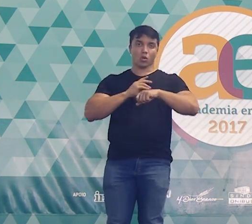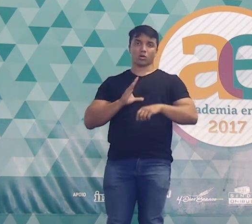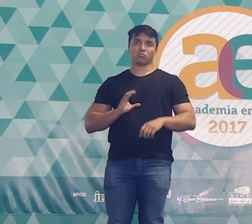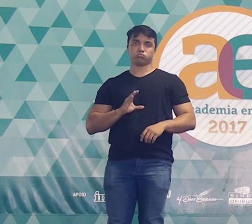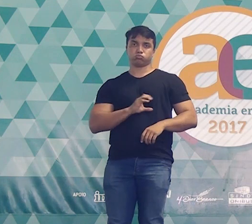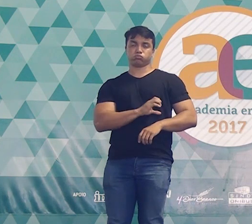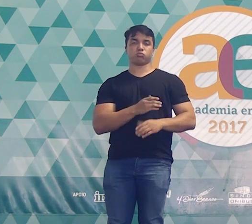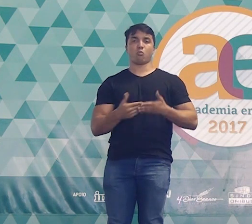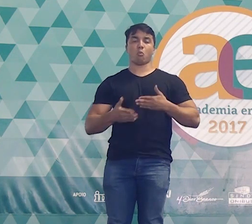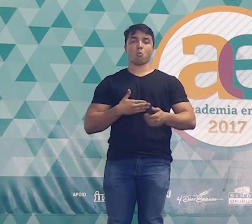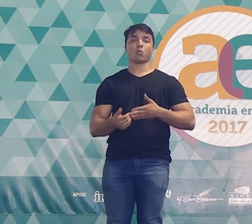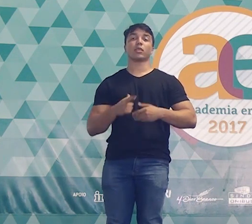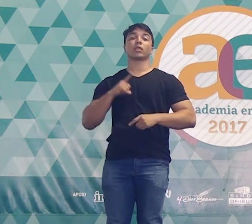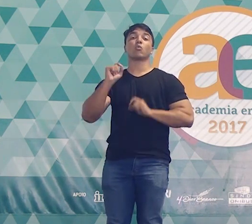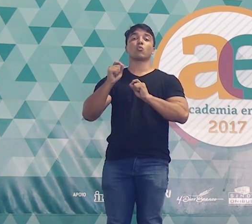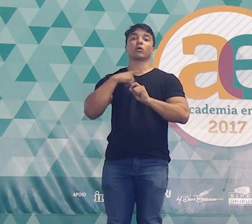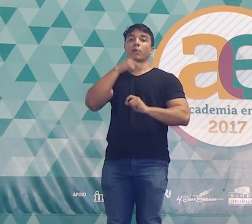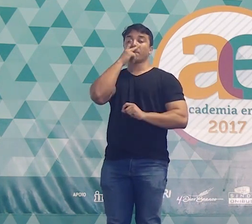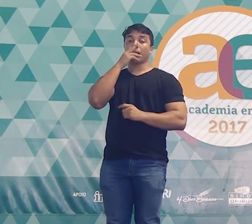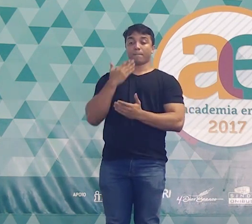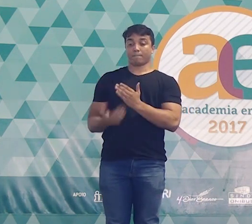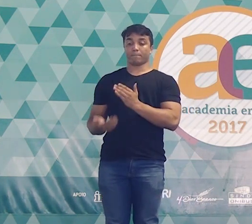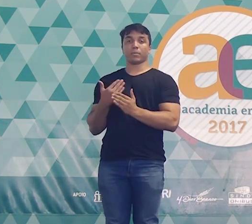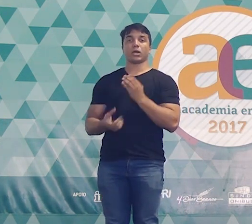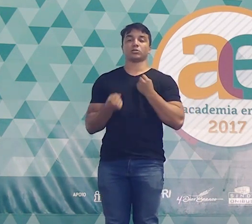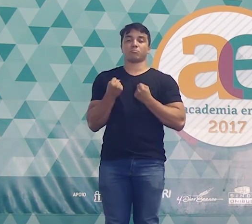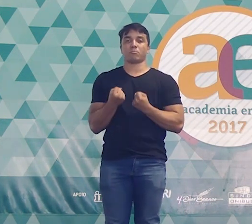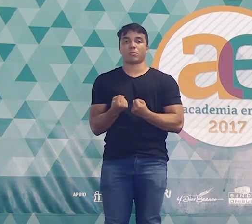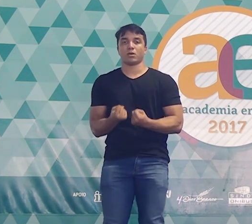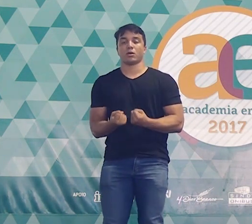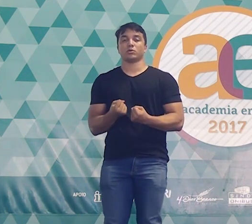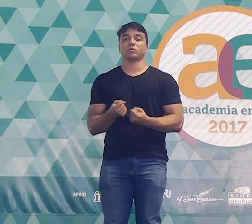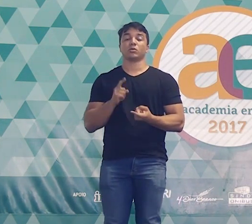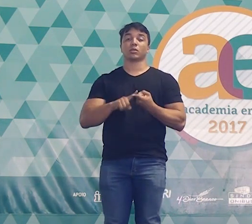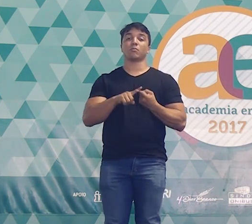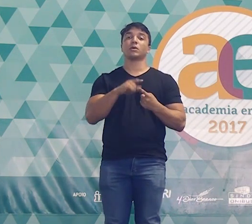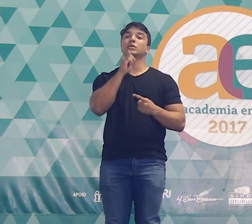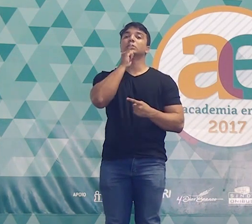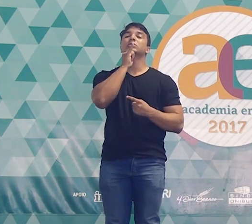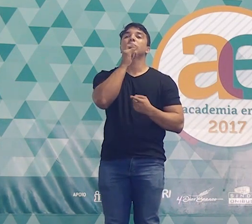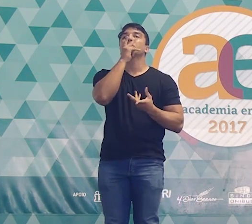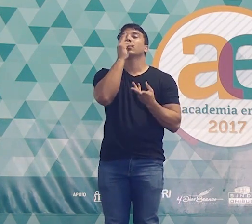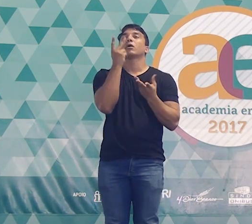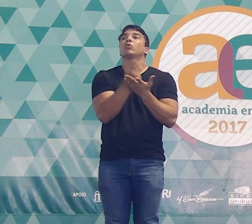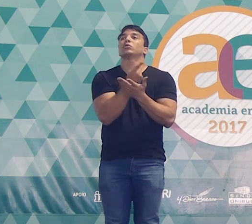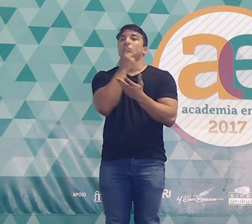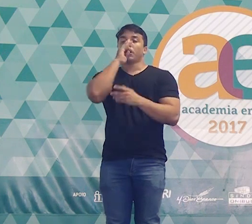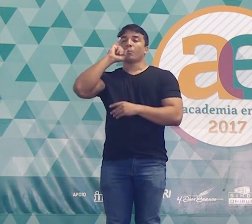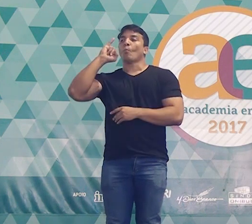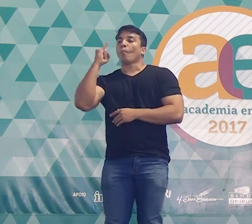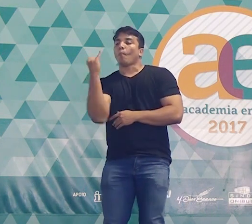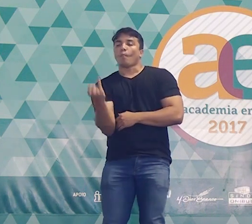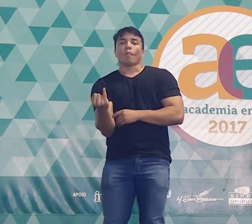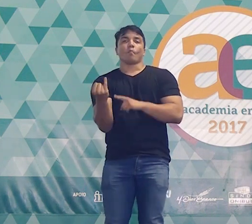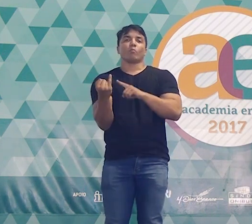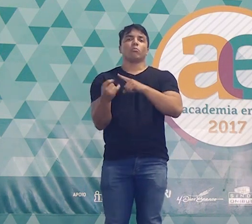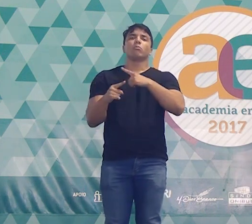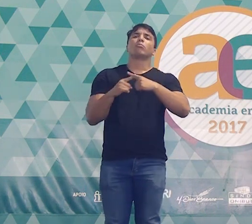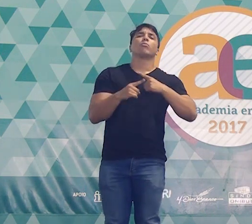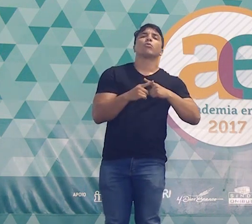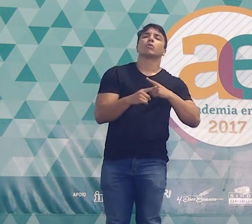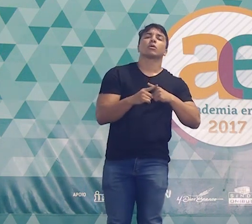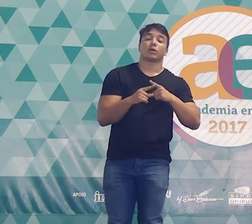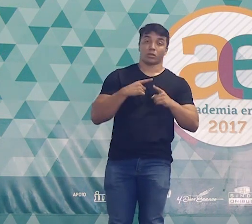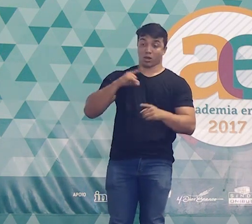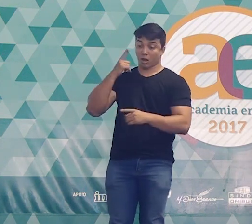um câncer, geralmente ela tem uma perda de peso, então acontece, por exemplo, dela ficar muito magra. Por quê? Porque a